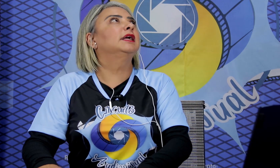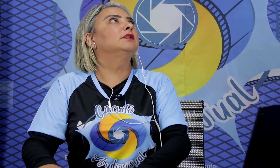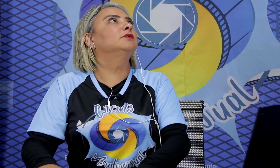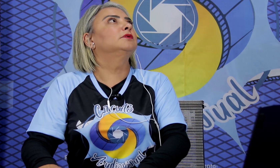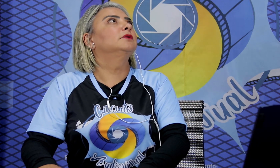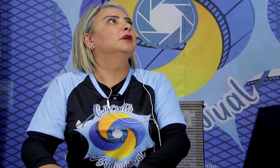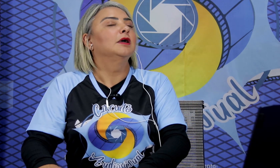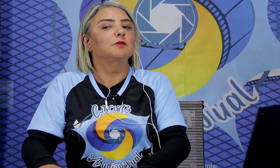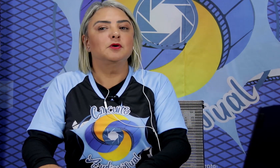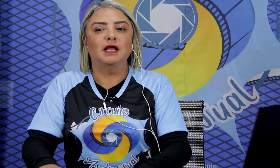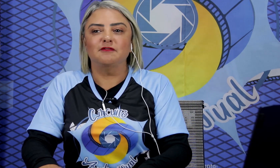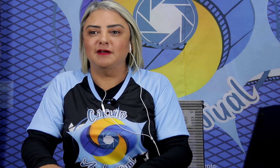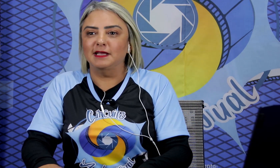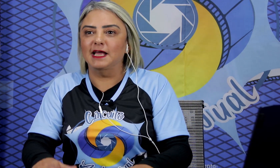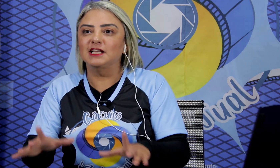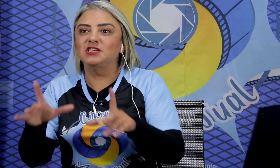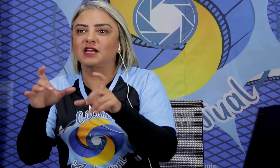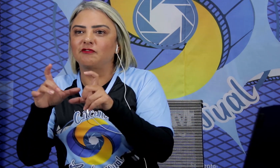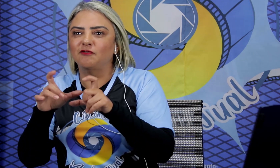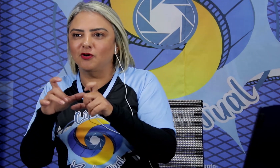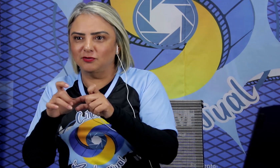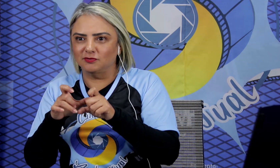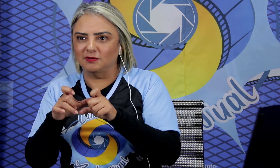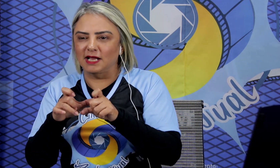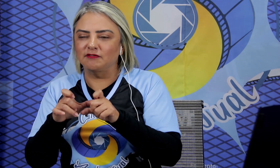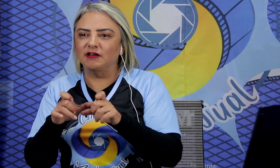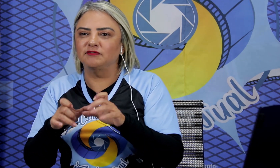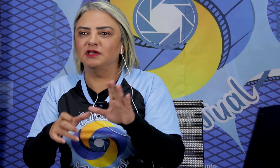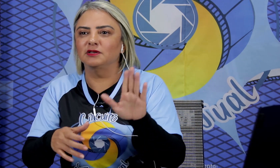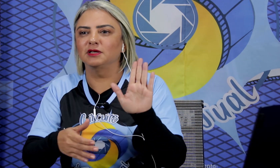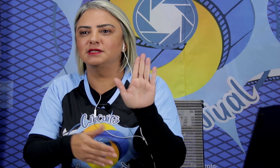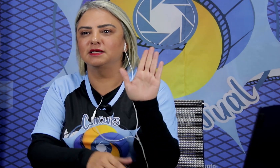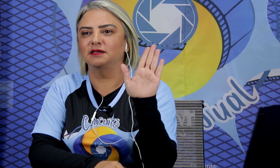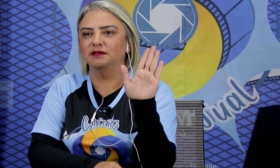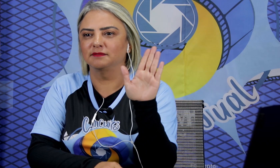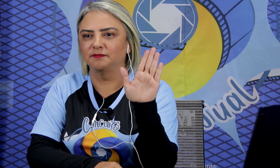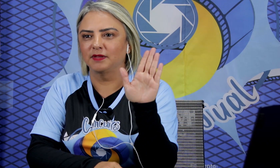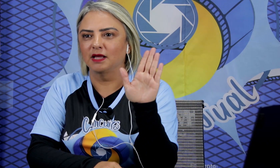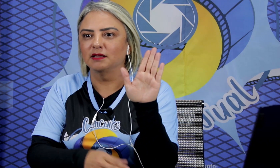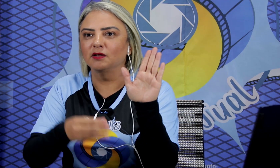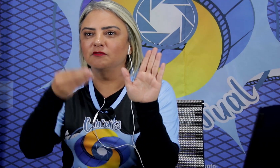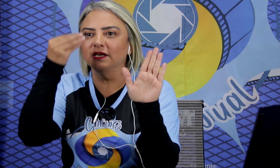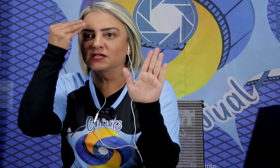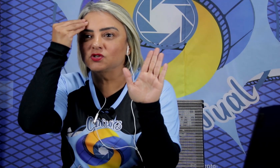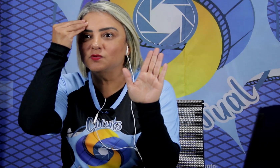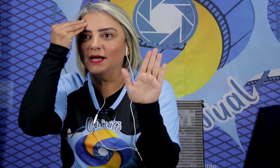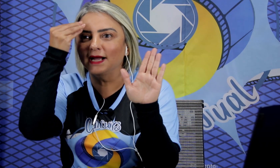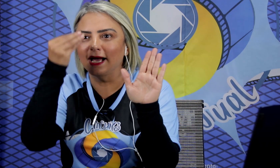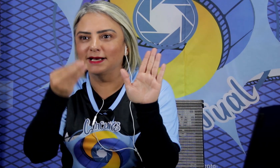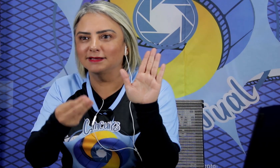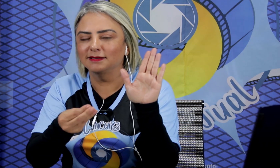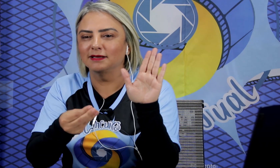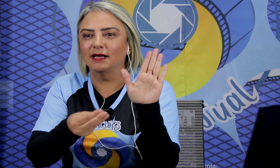teto. E ela tira a foto. Ela fala, Viane, olha isso aqui. Estão vendo na sua cara